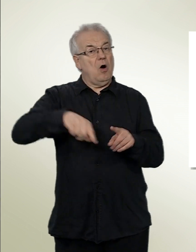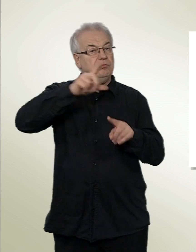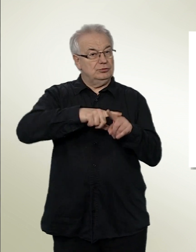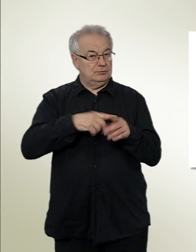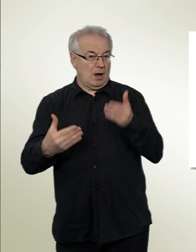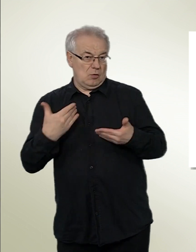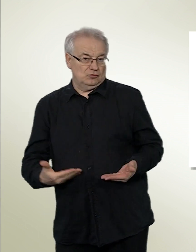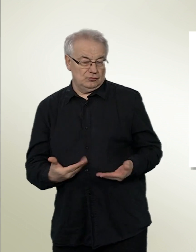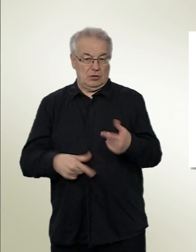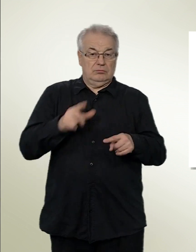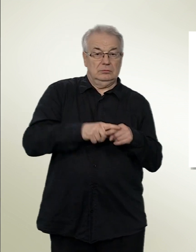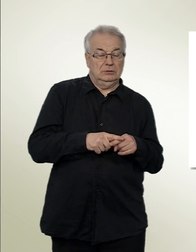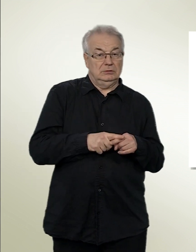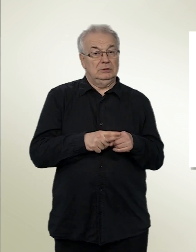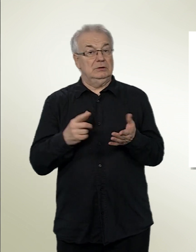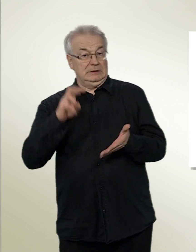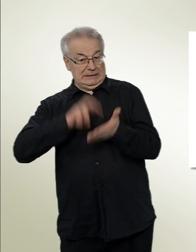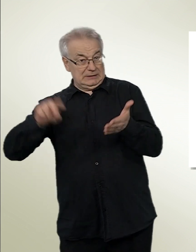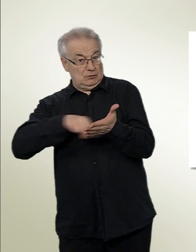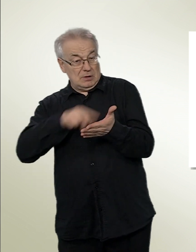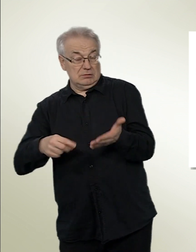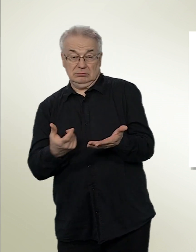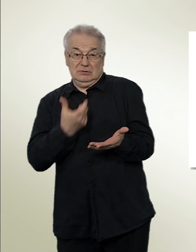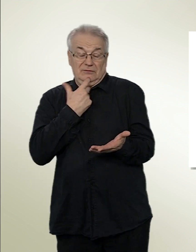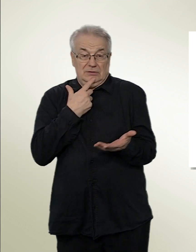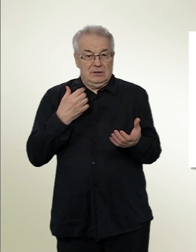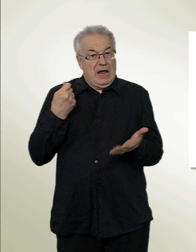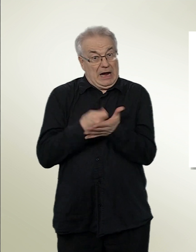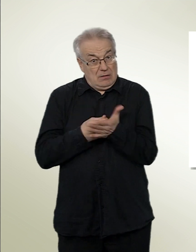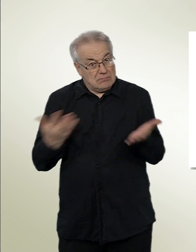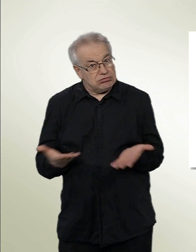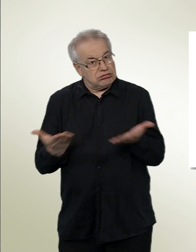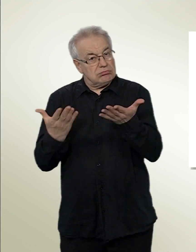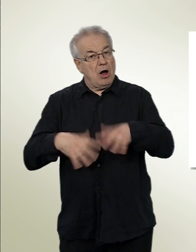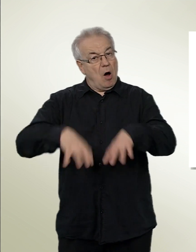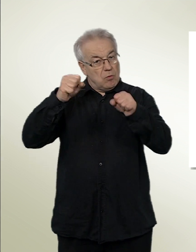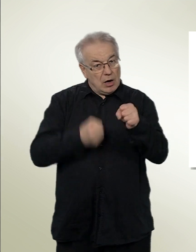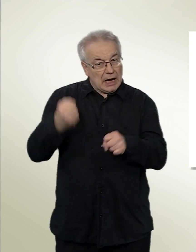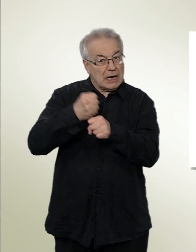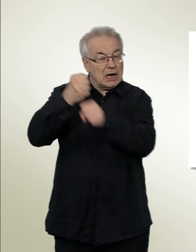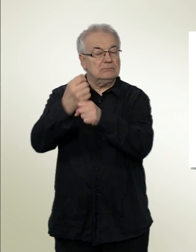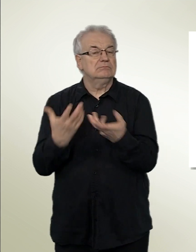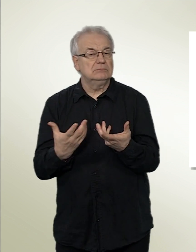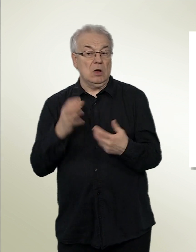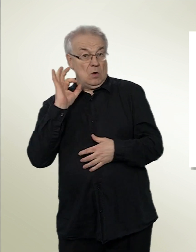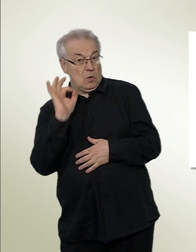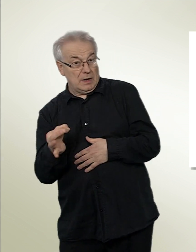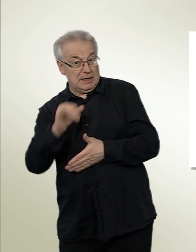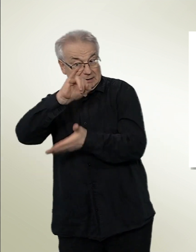aujourd'hui. La suppression de cette taxe stimulerait l'économie et créerait des emplois. Un oui à l'initiative permettrait à